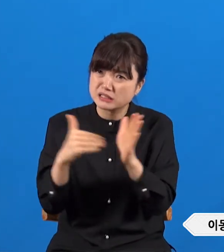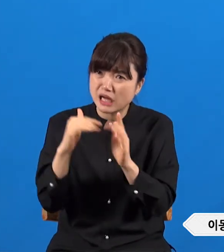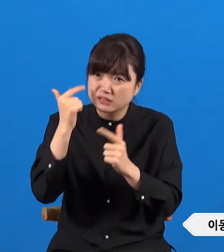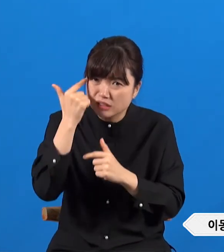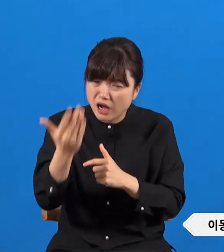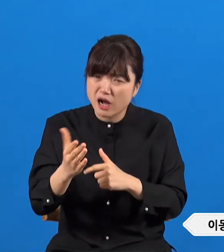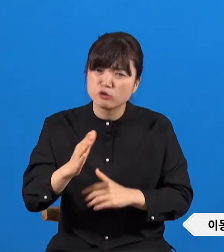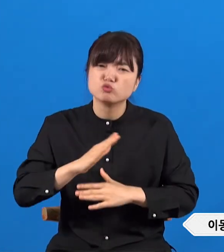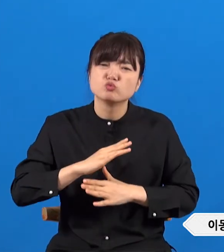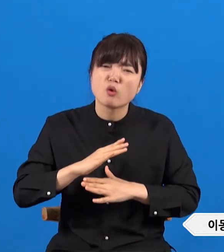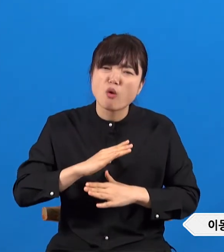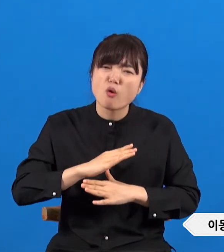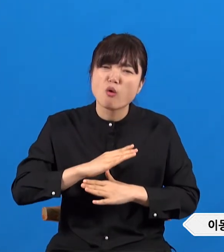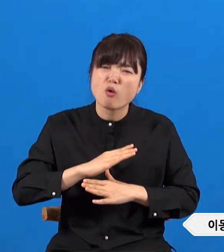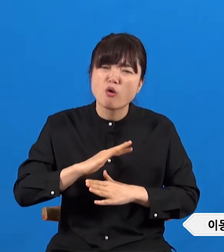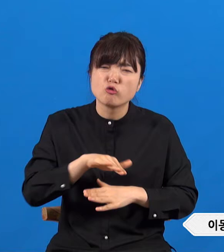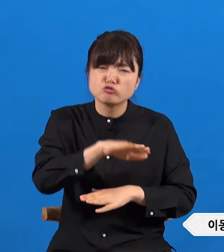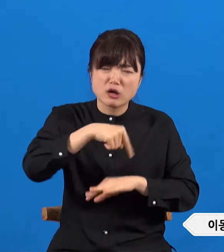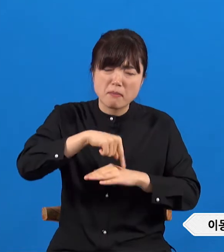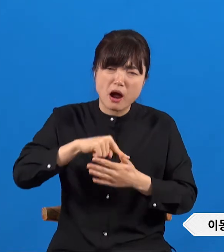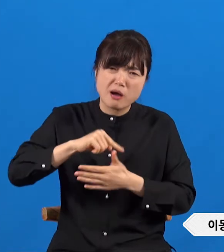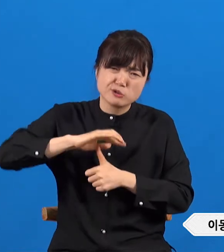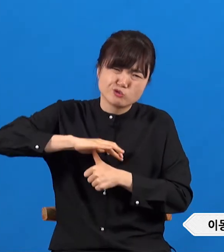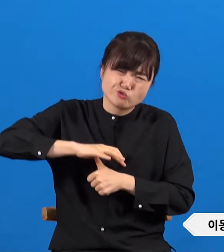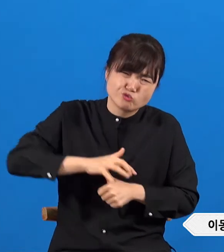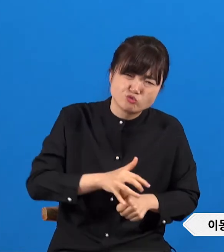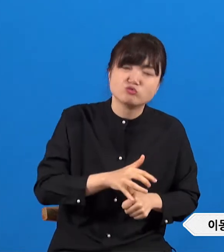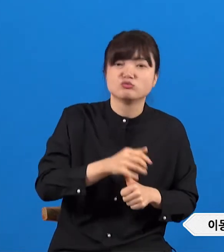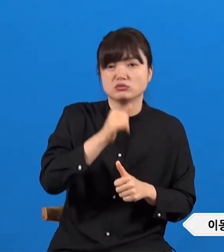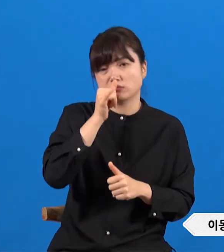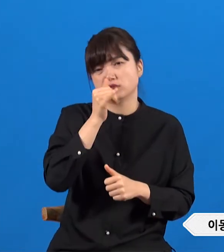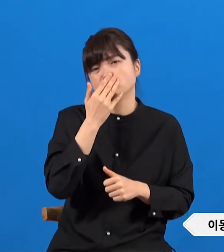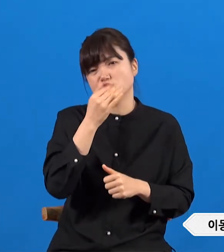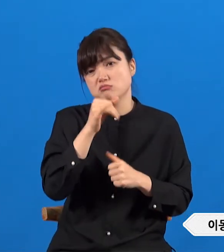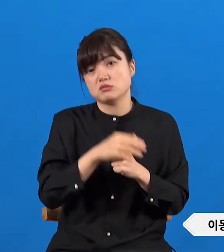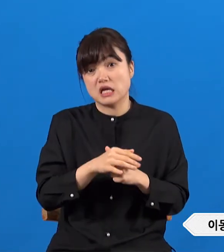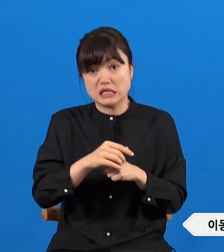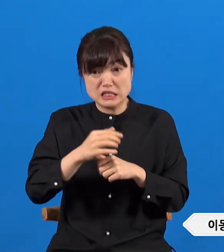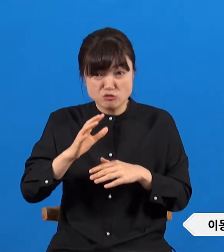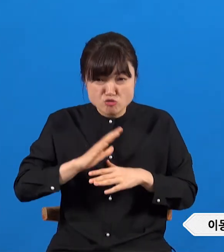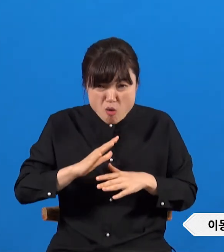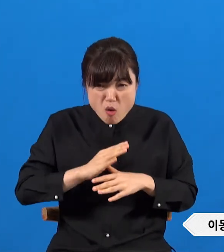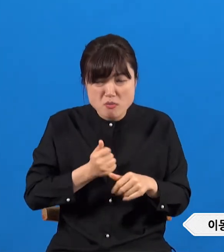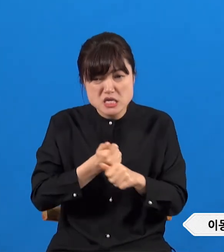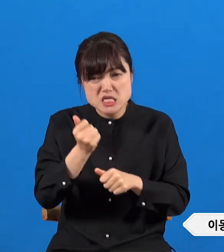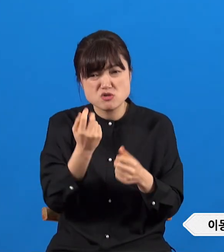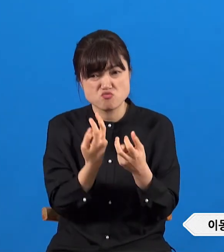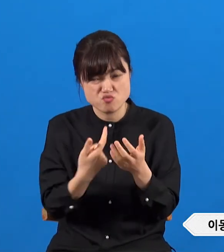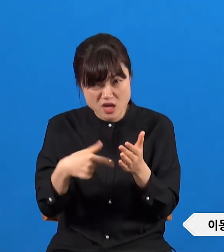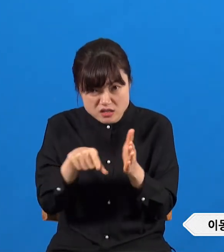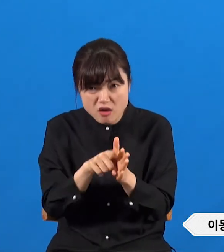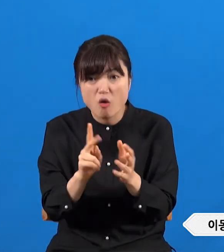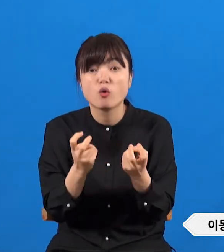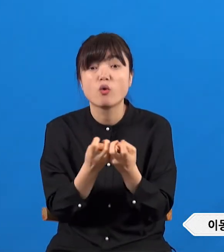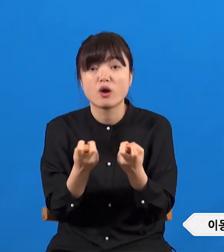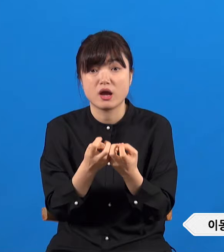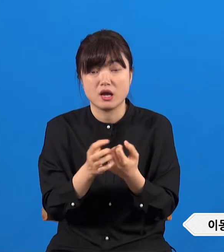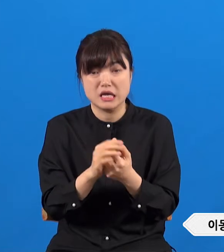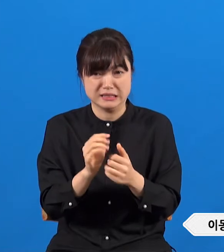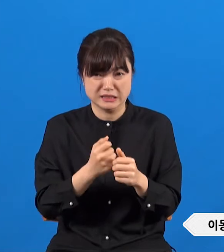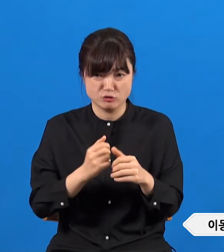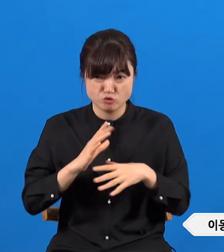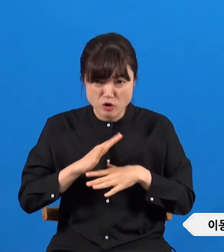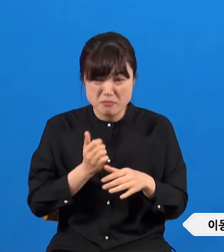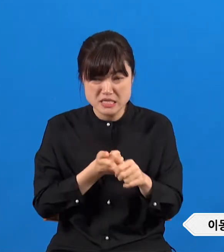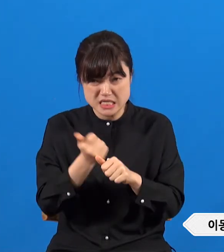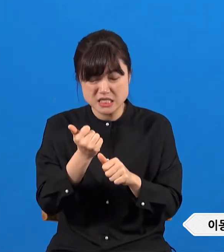아닐까라는 그런 두려움이 오늘 우리의 마음을 지배하고 있는 것입니다. 이런 두려움을 극복하기 위해서, 이런 두려움을